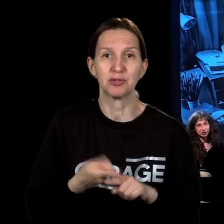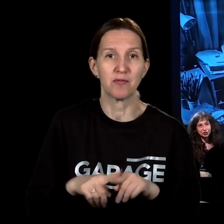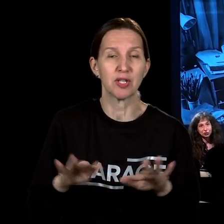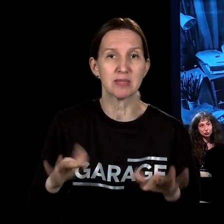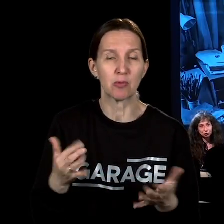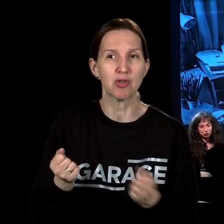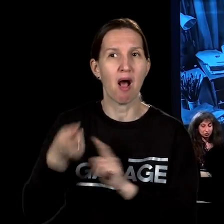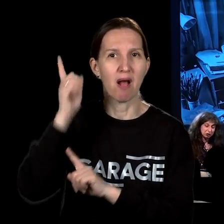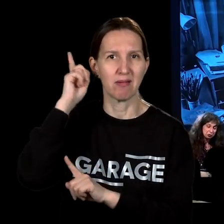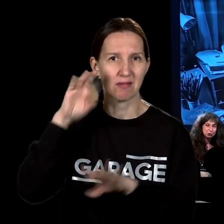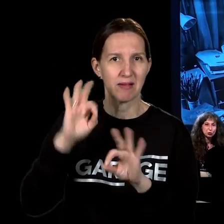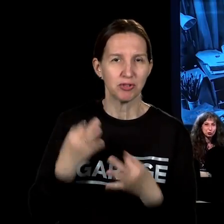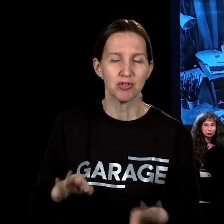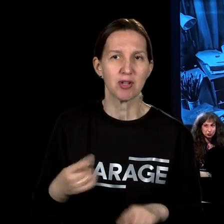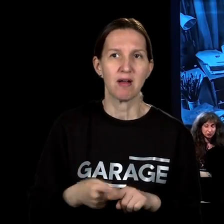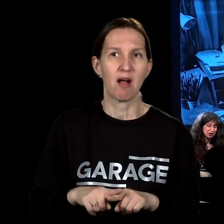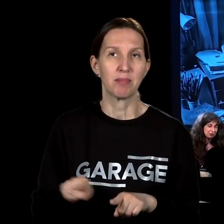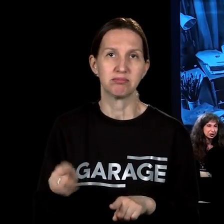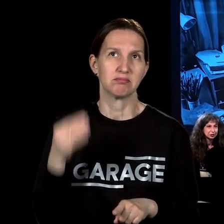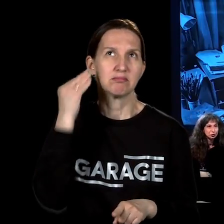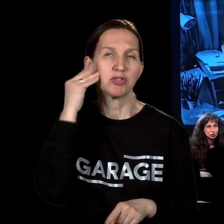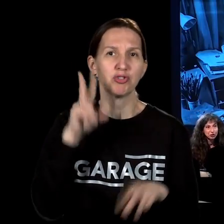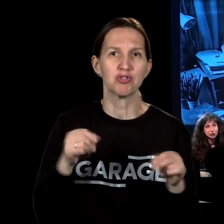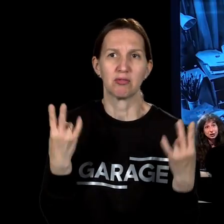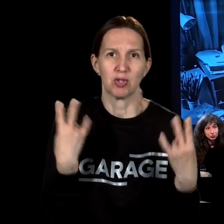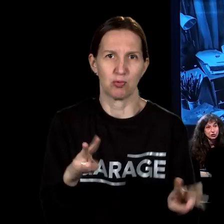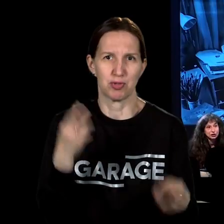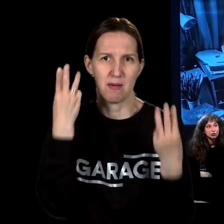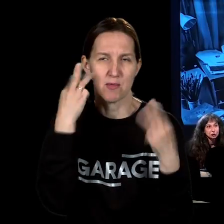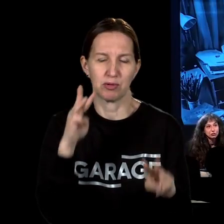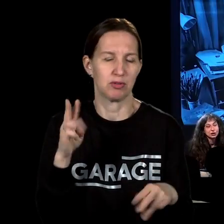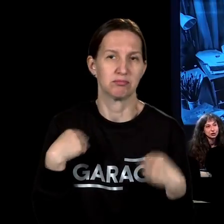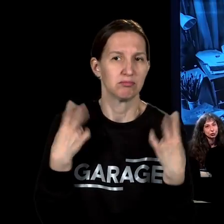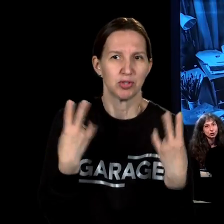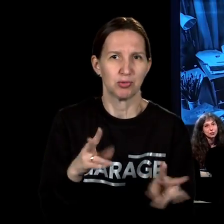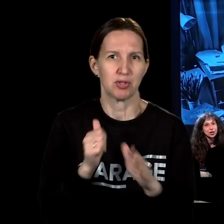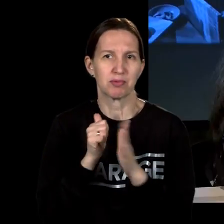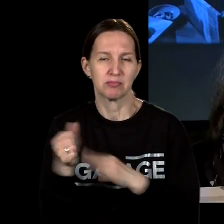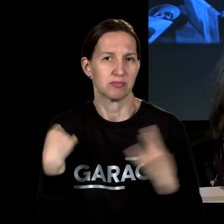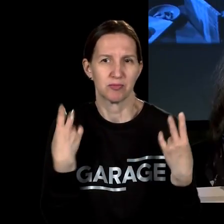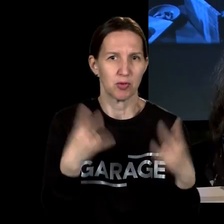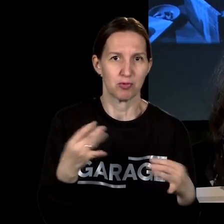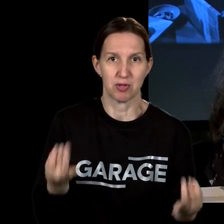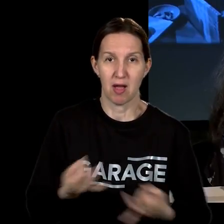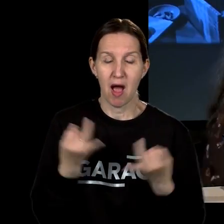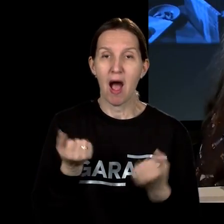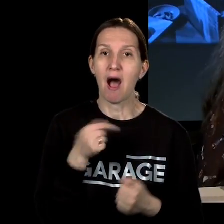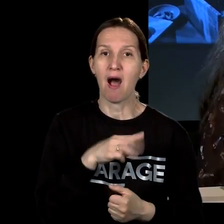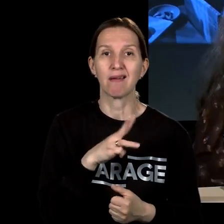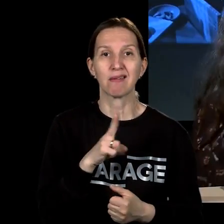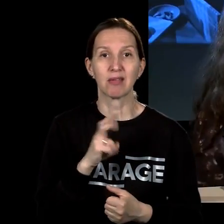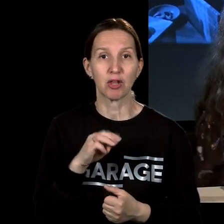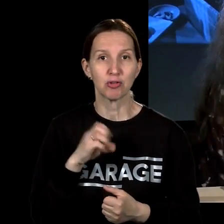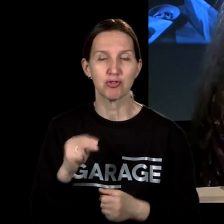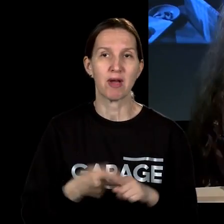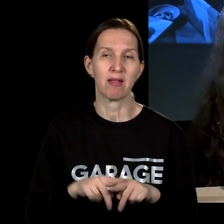случае анахронично – это то, что не хочет быть, не является модным, не является прогрессивным и не является актуальным. Но кич, в силу того, что это, там,